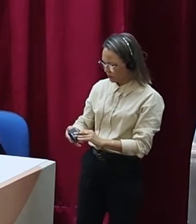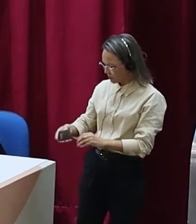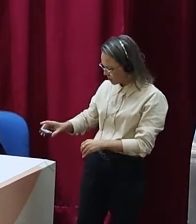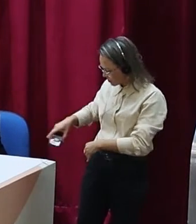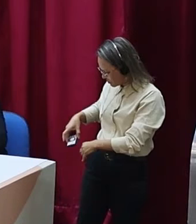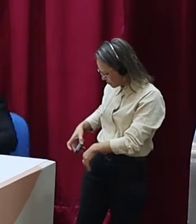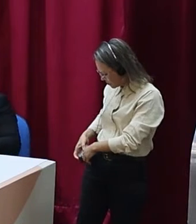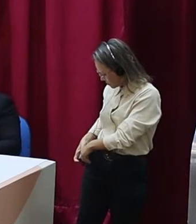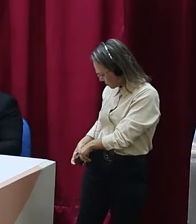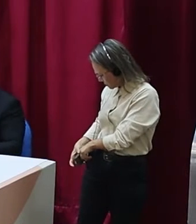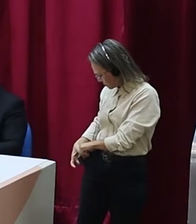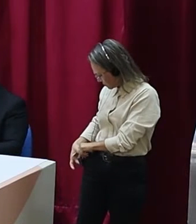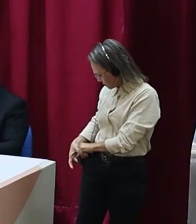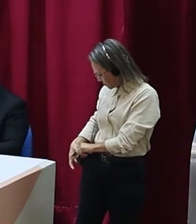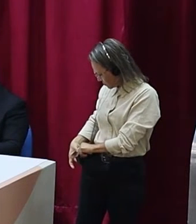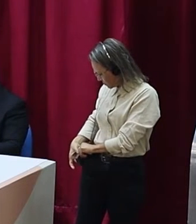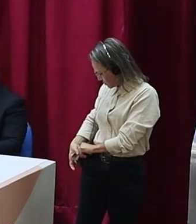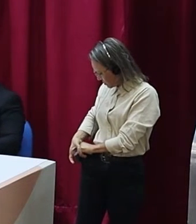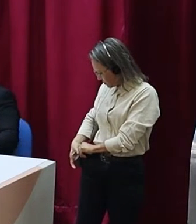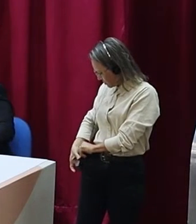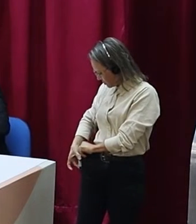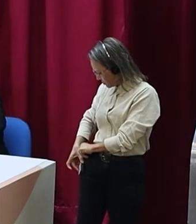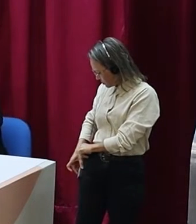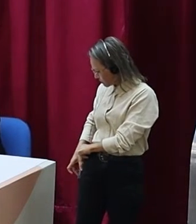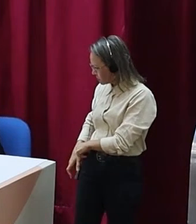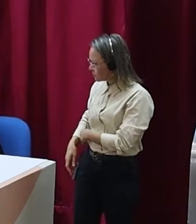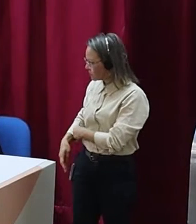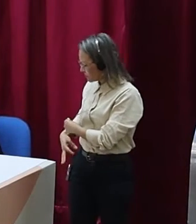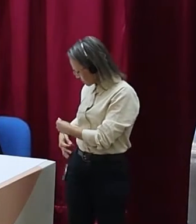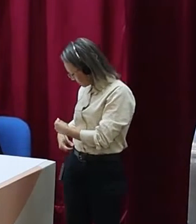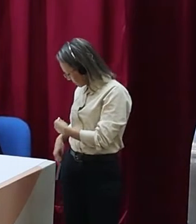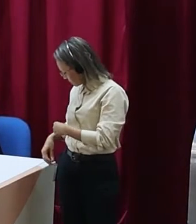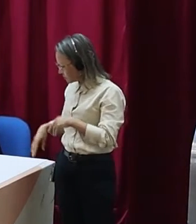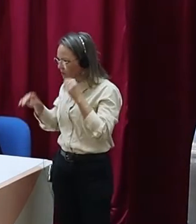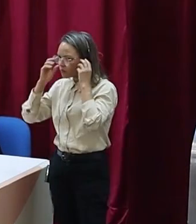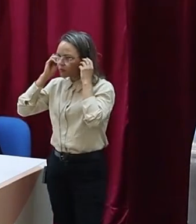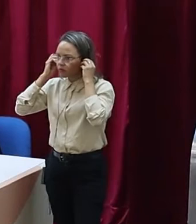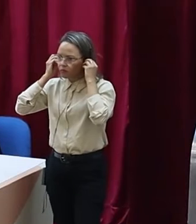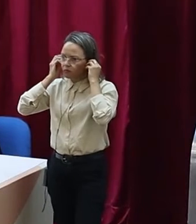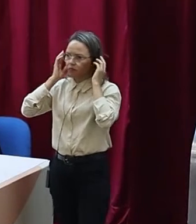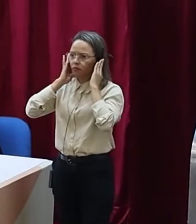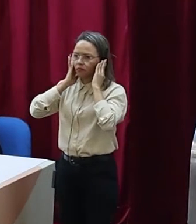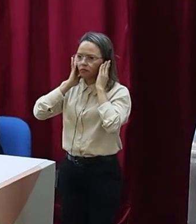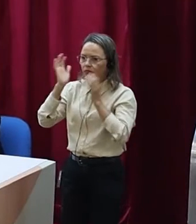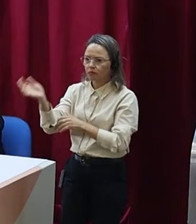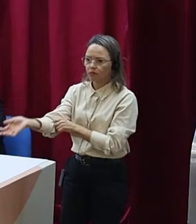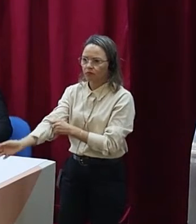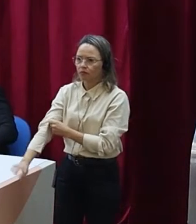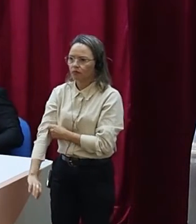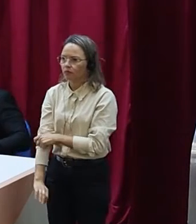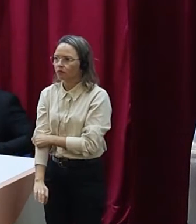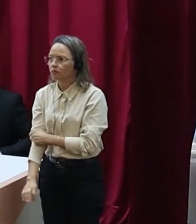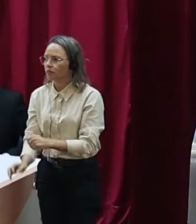el castellano o español. Y ahora, bueno, tengo 2 lenguas oficiales, manejo las 2